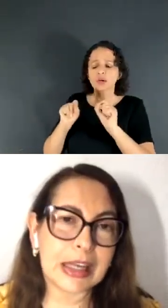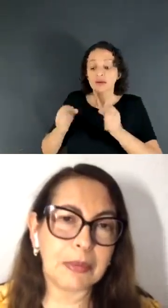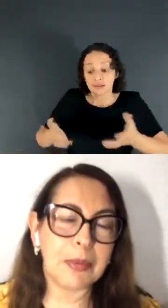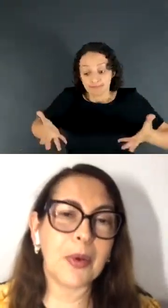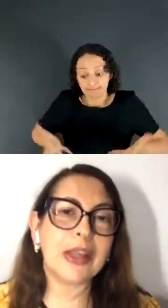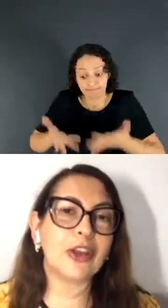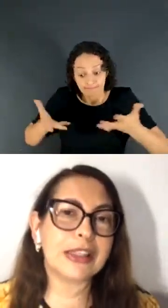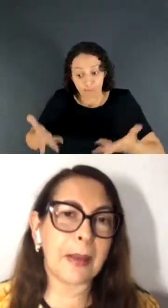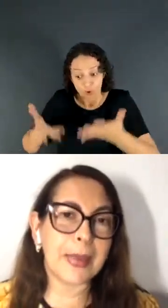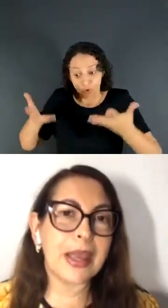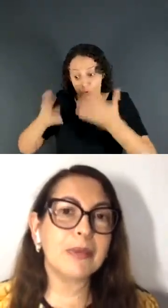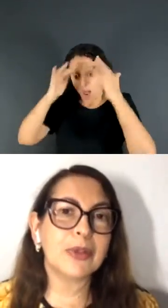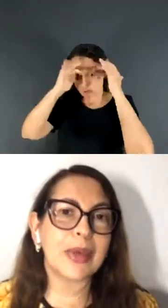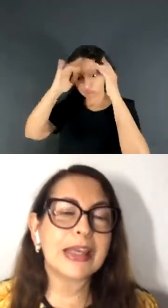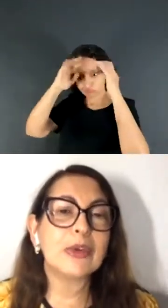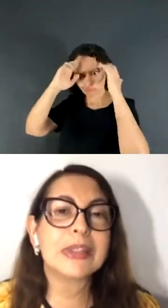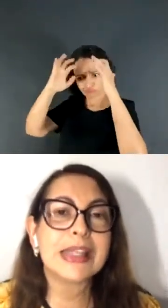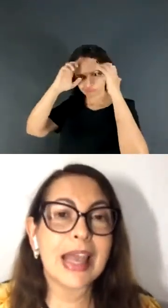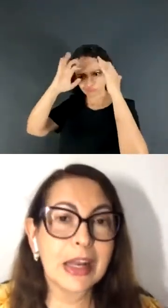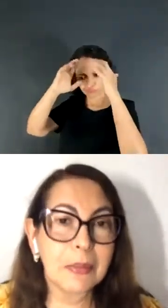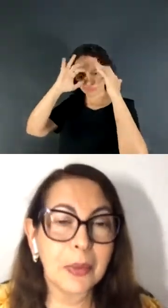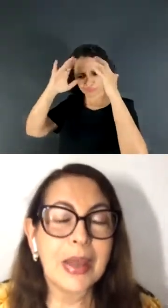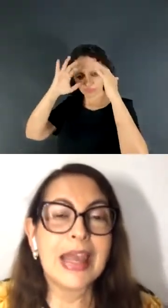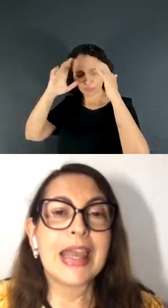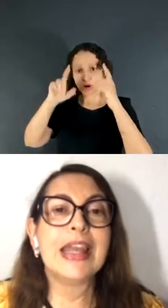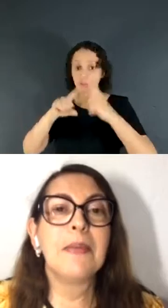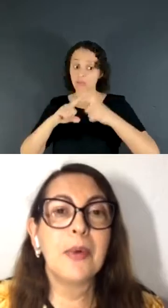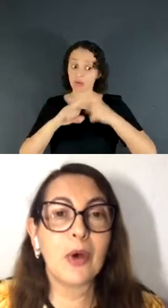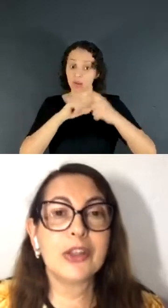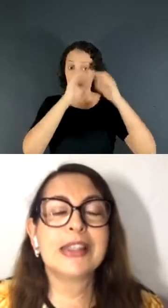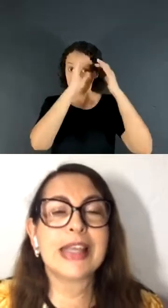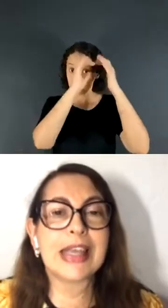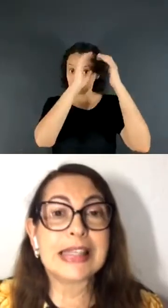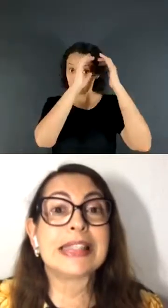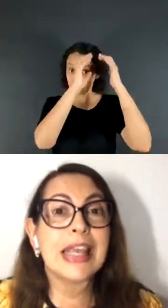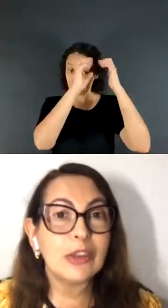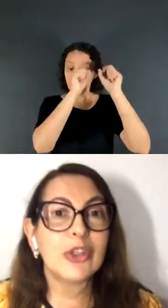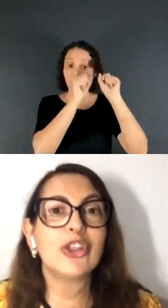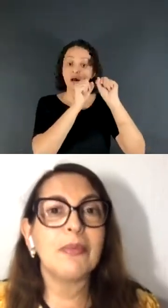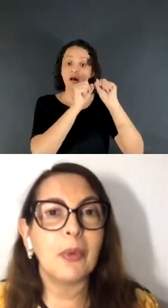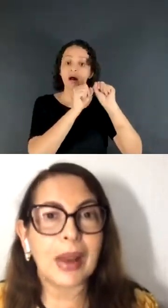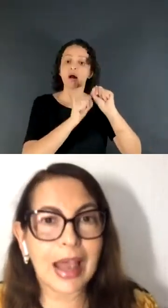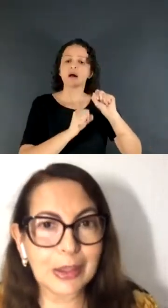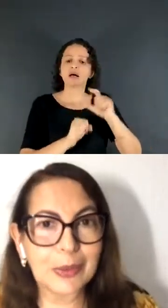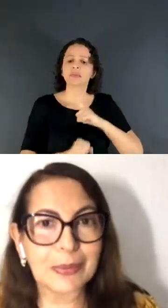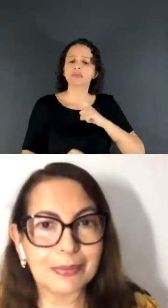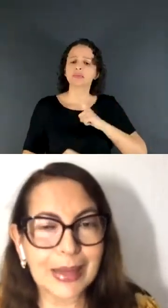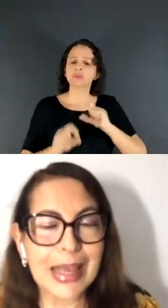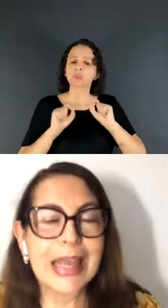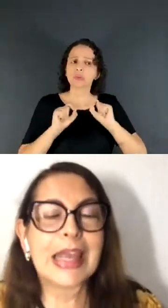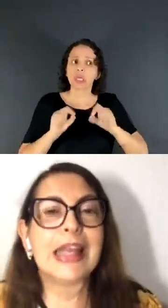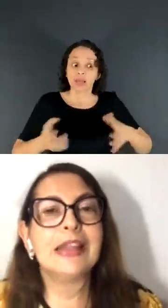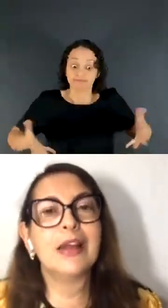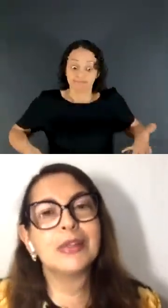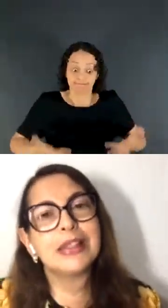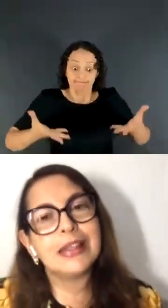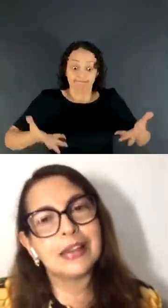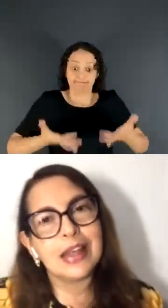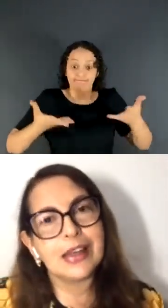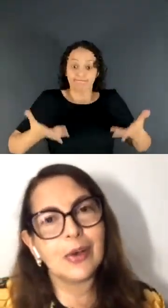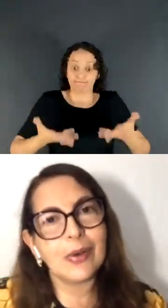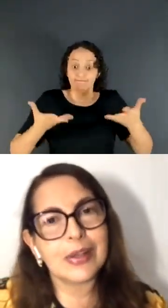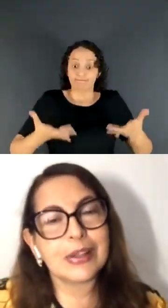do cérebro, porque nós sabemos, né, que o cérebro ele pode ser, ele sendo estimulado, né, ele não